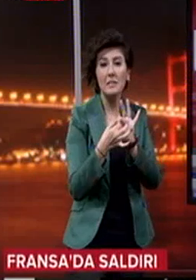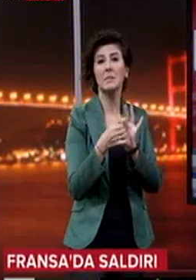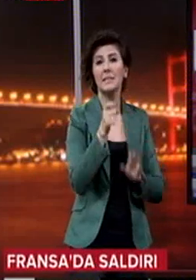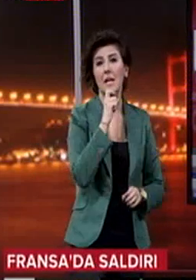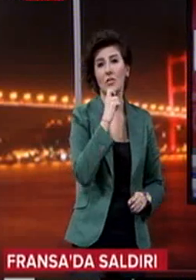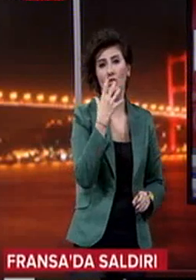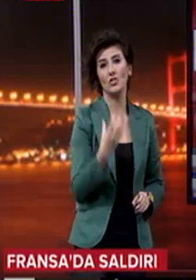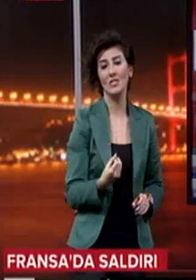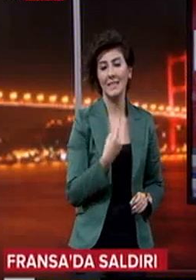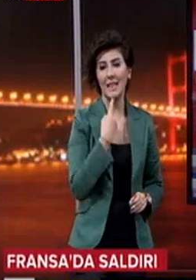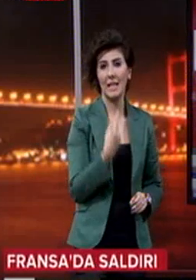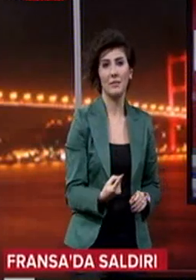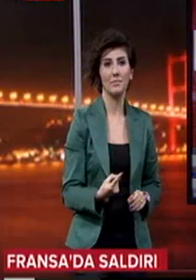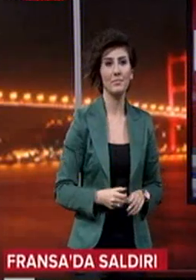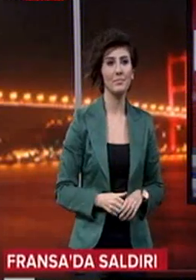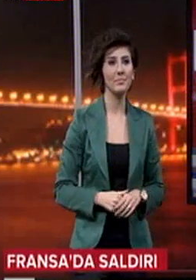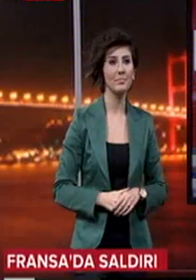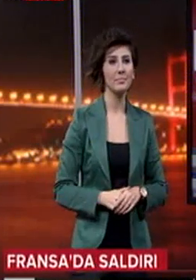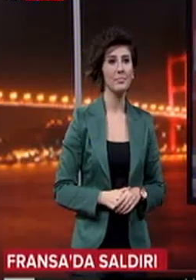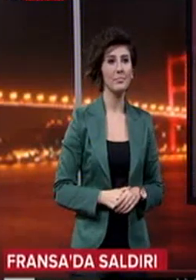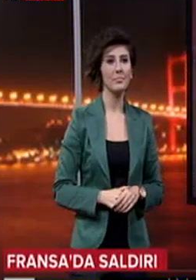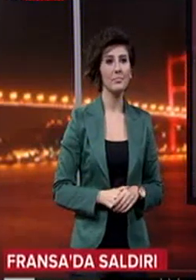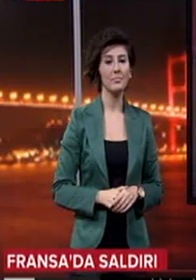bağdaştırılmasının da yanlış olduğuna dikkat çekti.